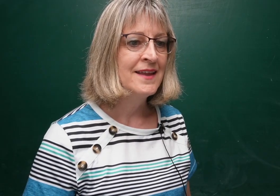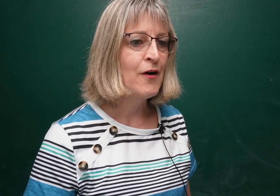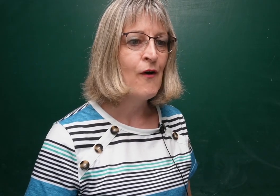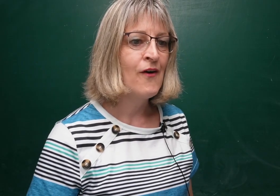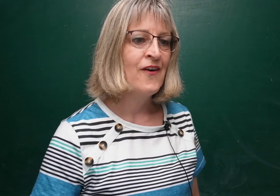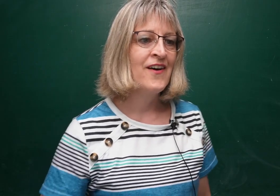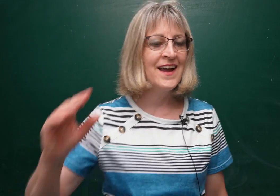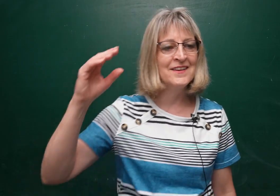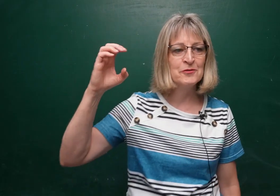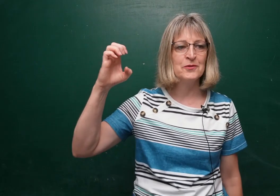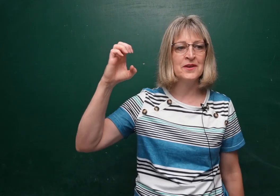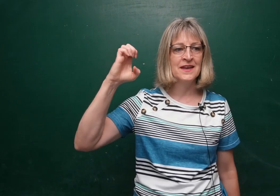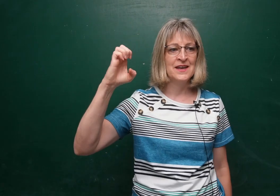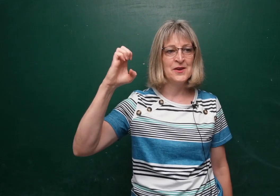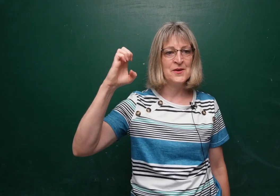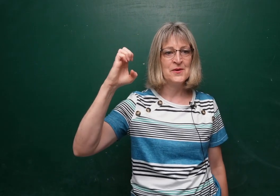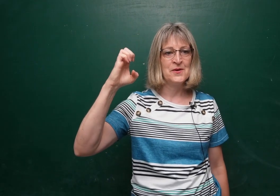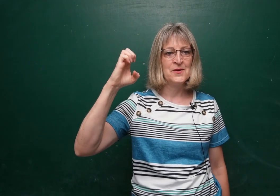Non? Allez, je te montre.